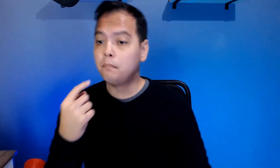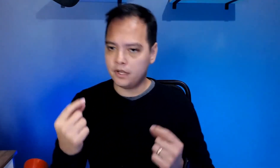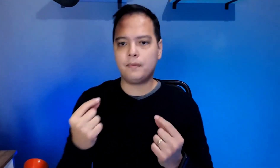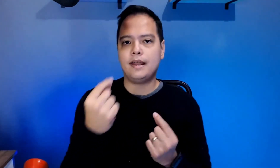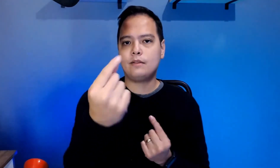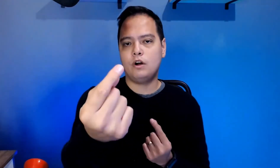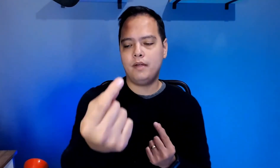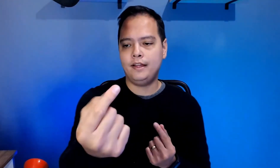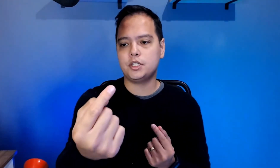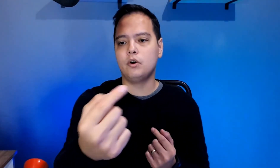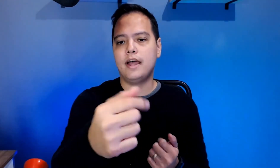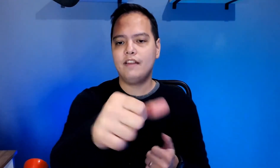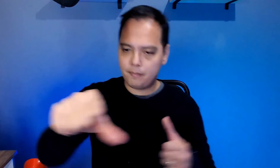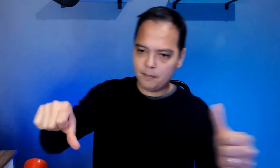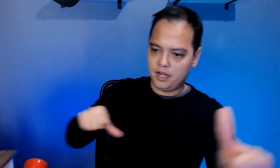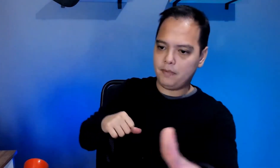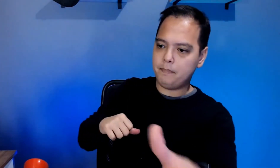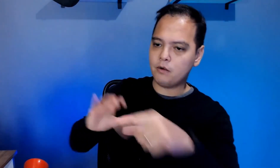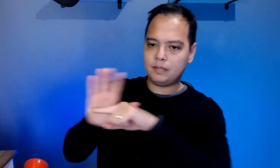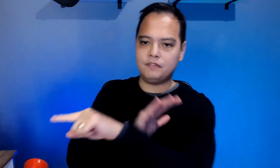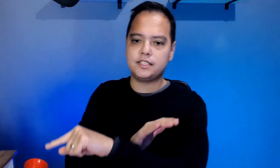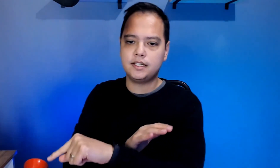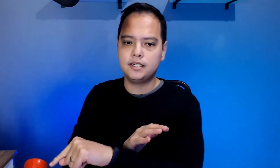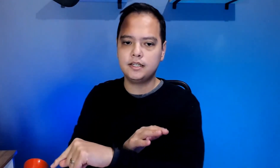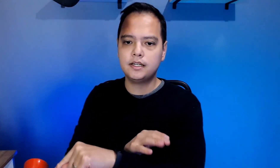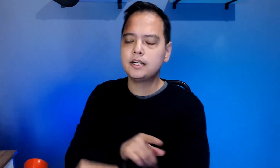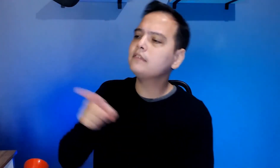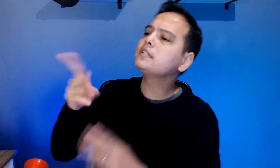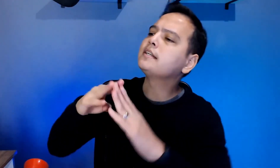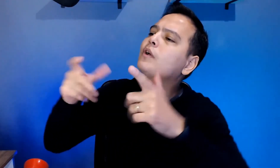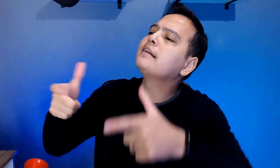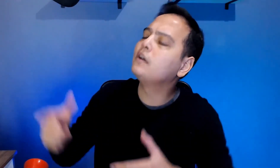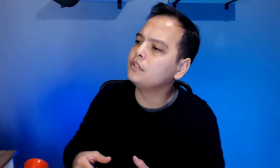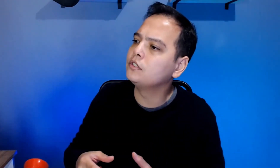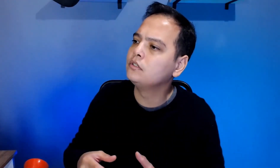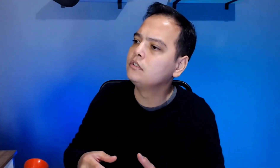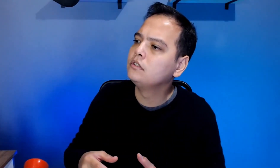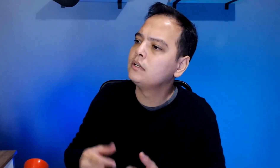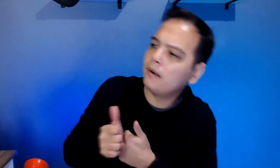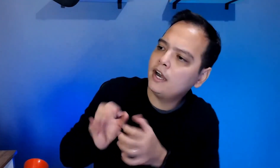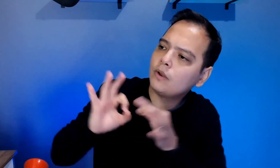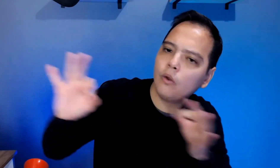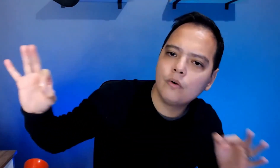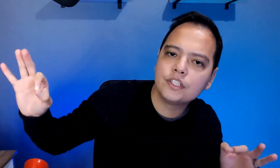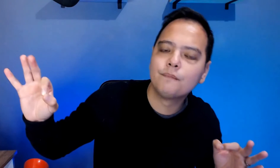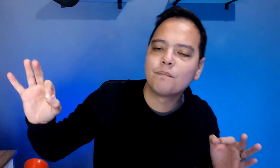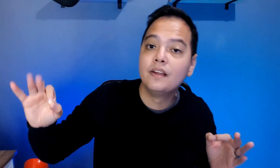Porque naturalmente ele pergunta para você. E você, sua casa é onde? Perto, é longe?